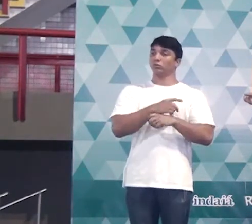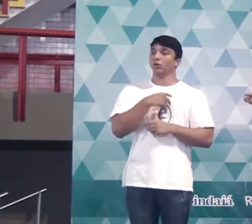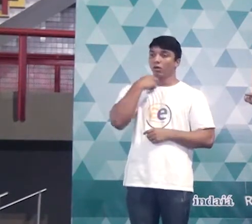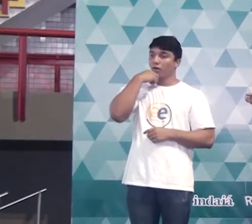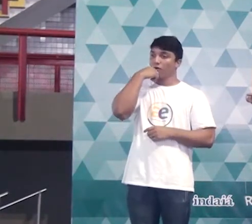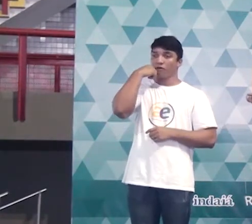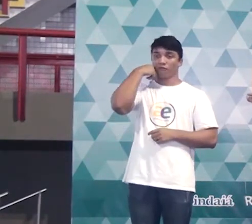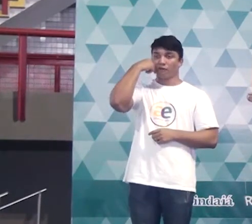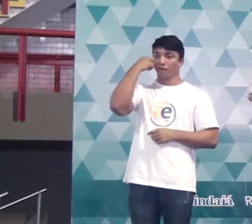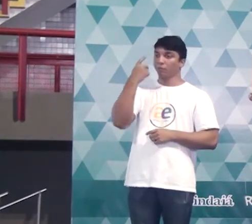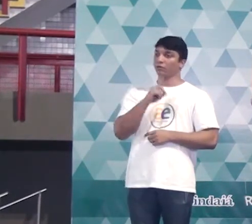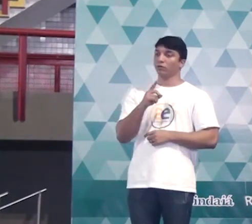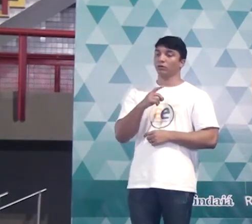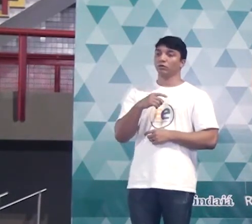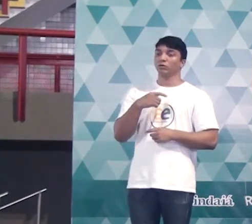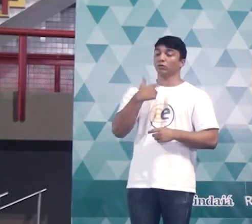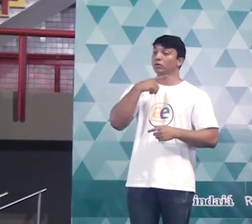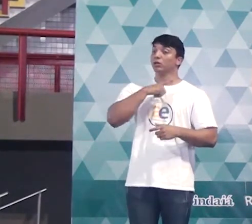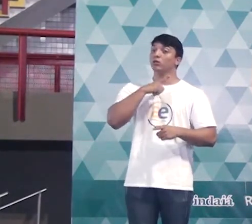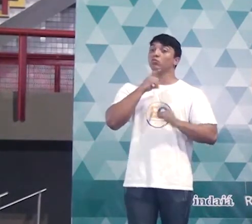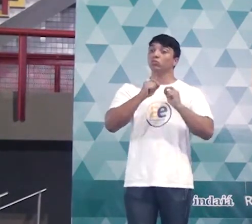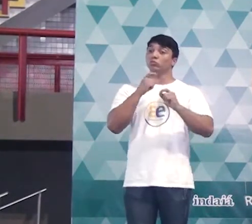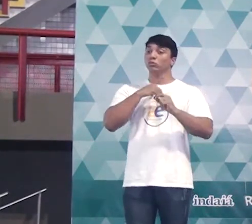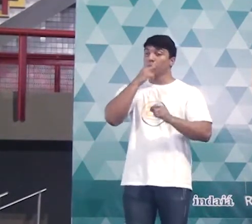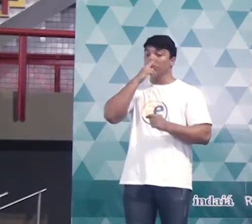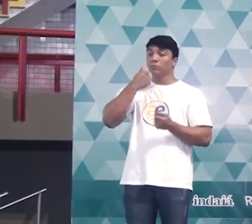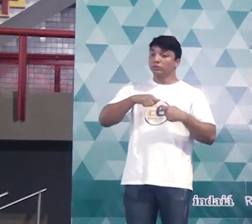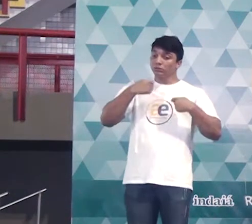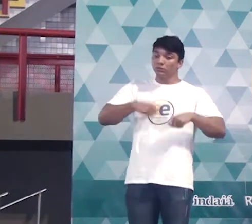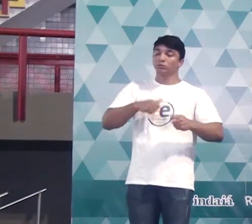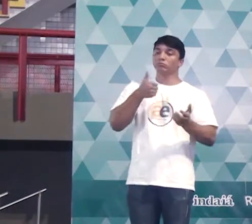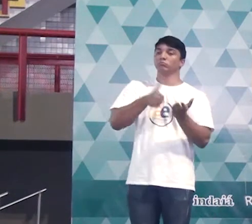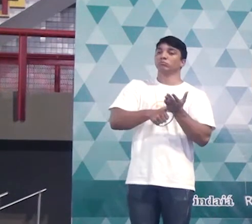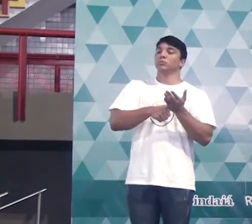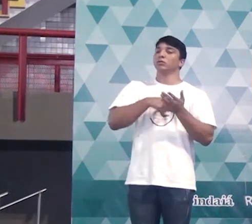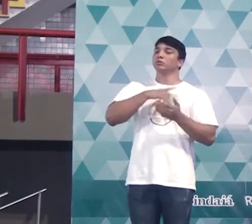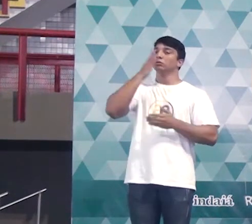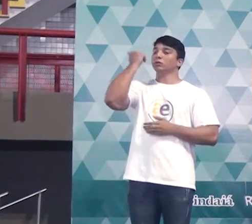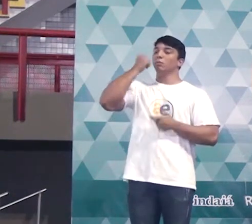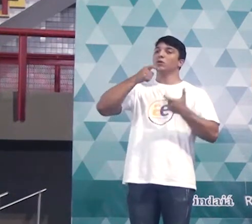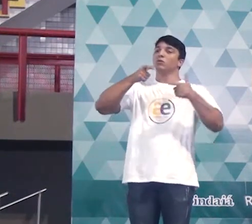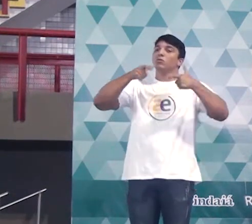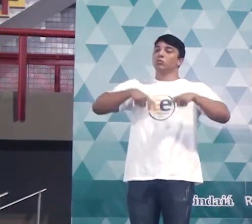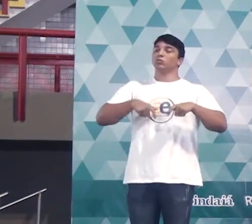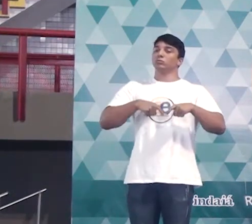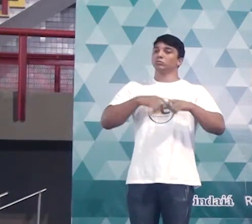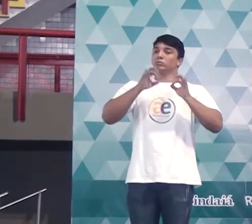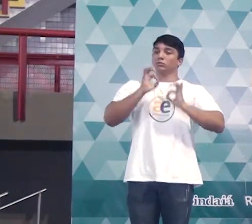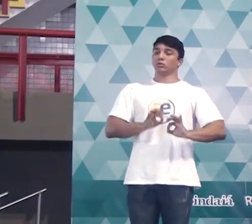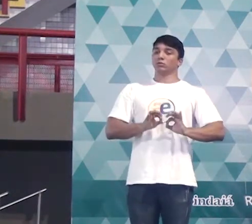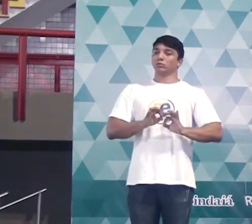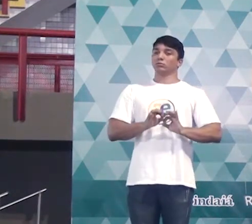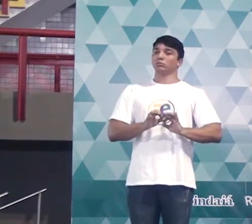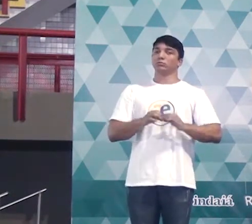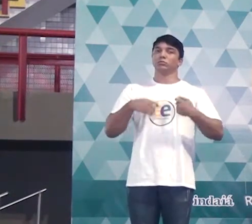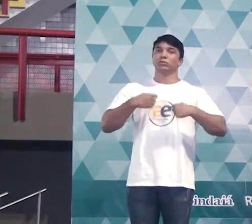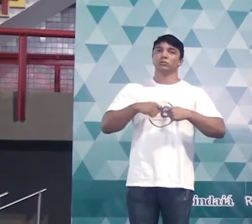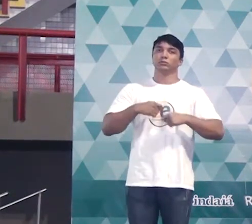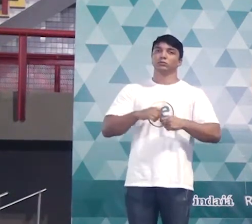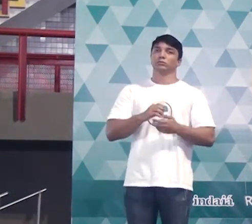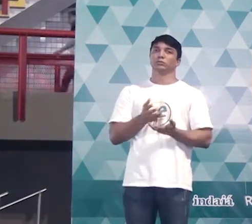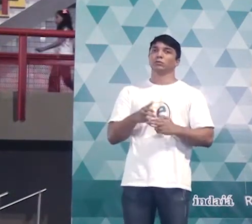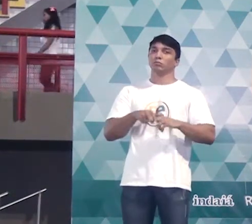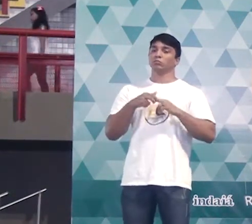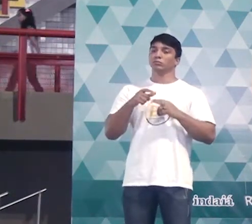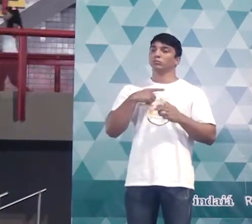não. Você tem que ter uma identidade, saber de onde você vem, entendeu? Por